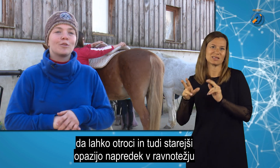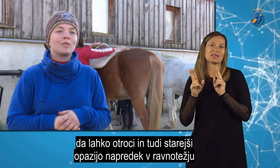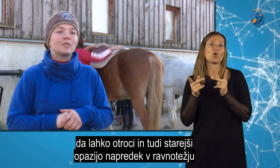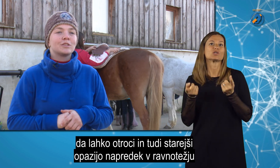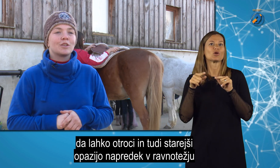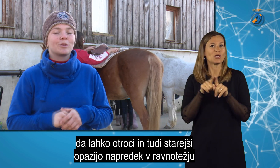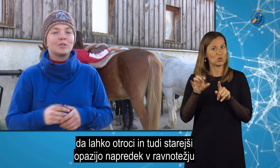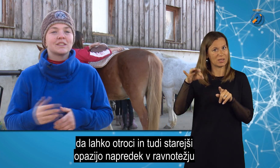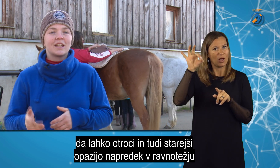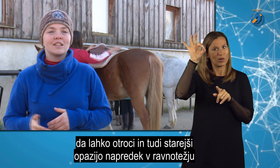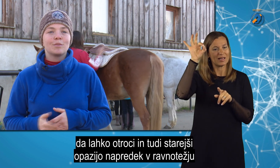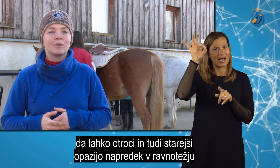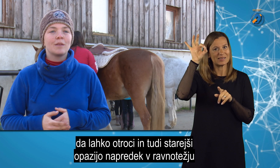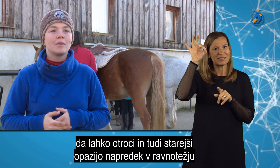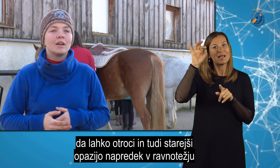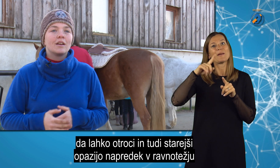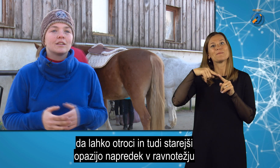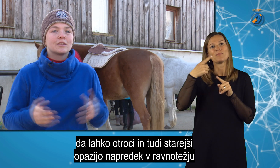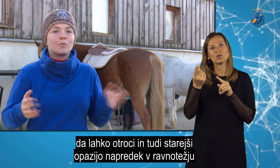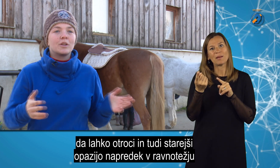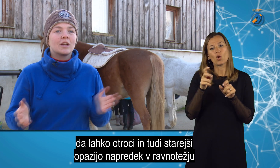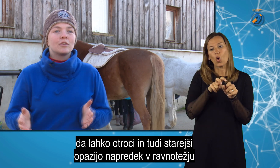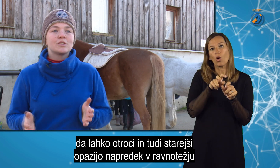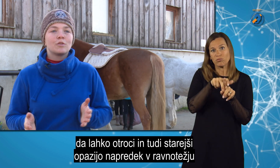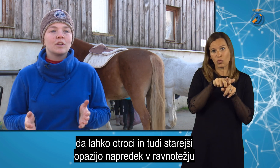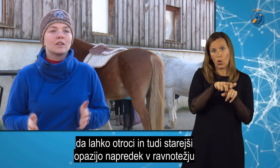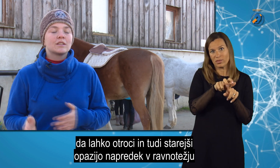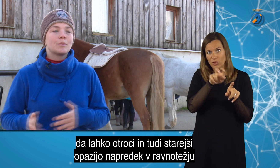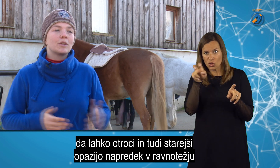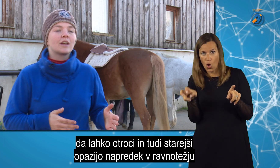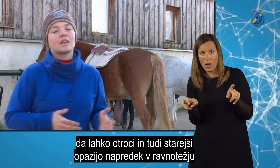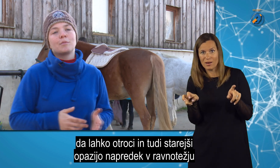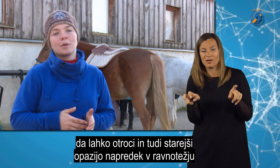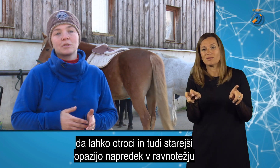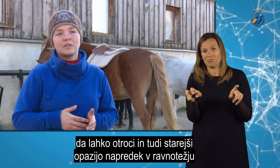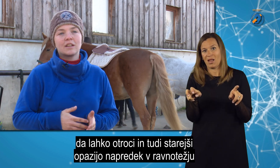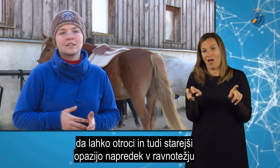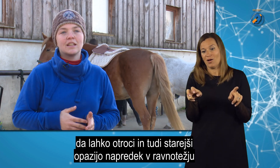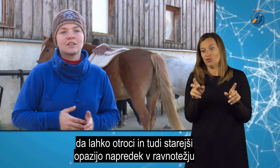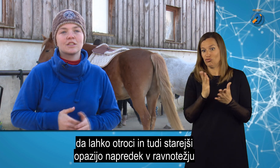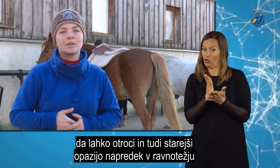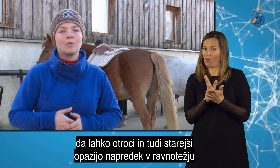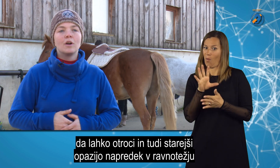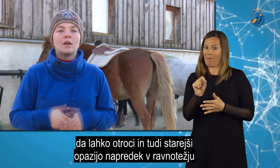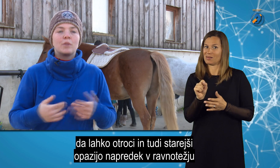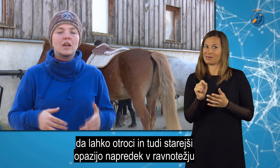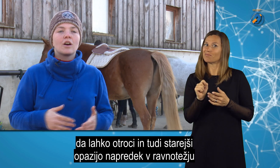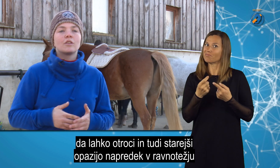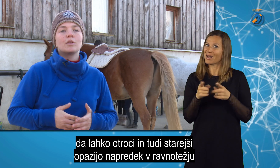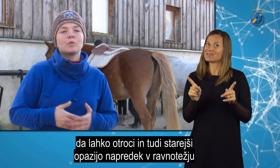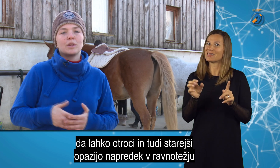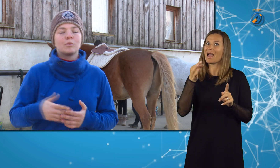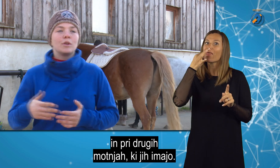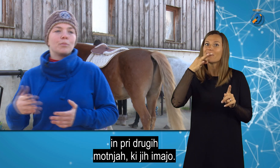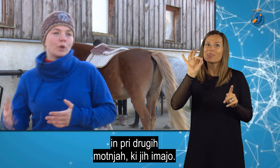otroci lahko, oziroma tudi starejši potem, ko pridejo dol iz konja, da se po nekaj terapijah pač vidi razlika že samo pri